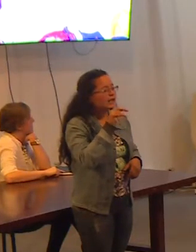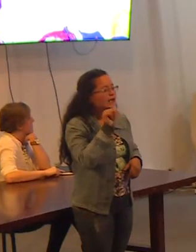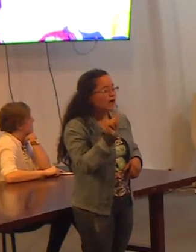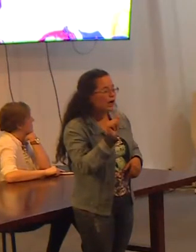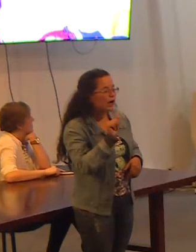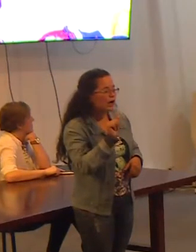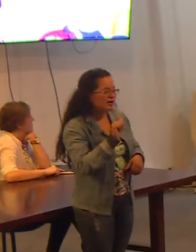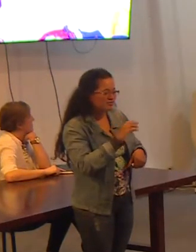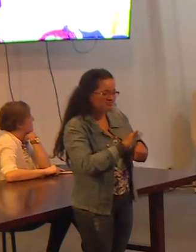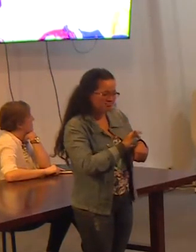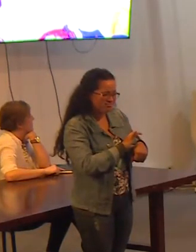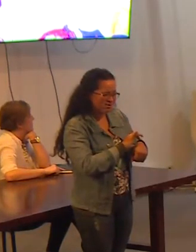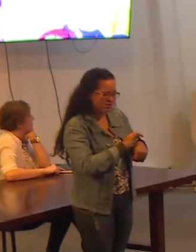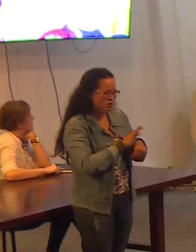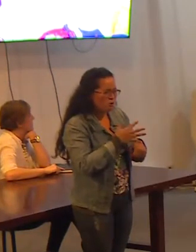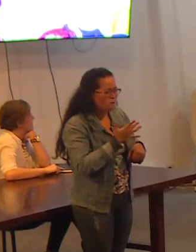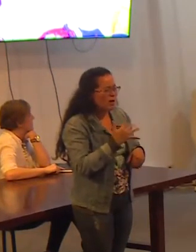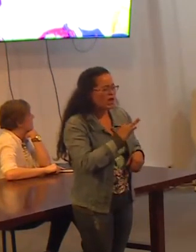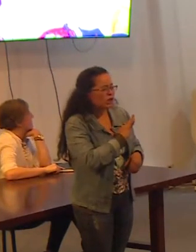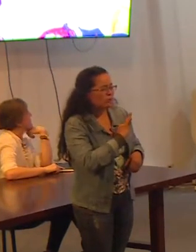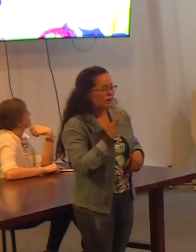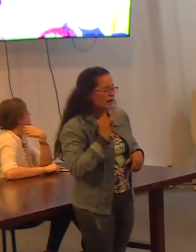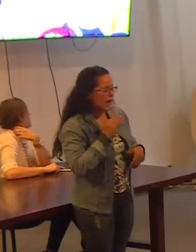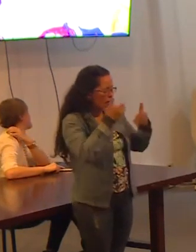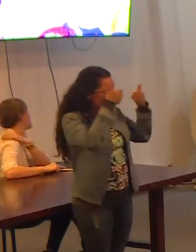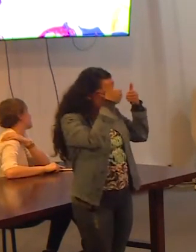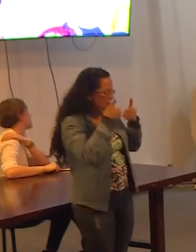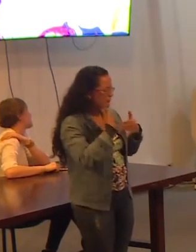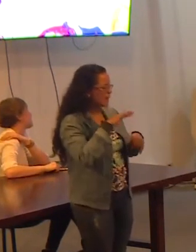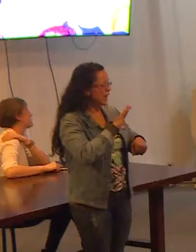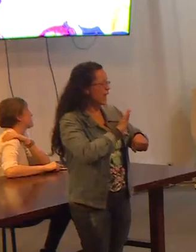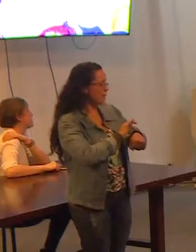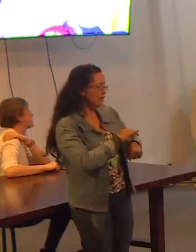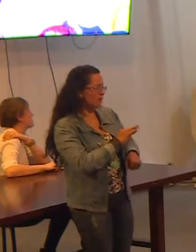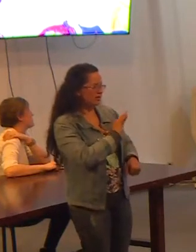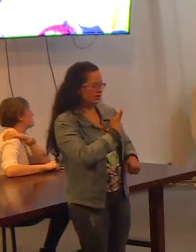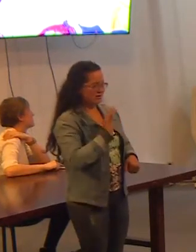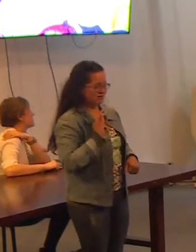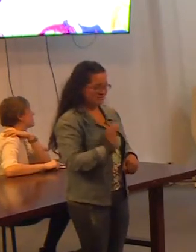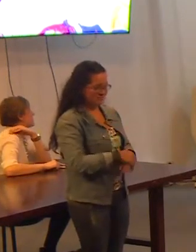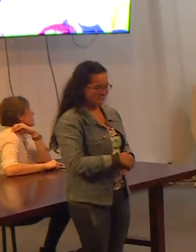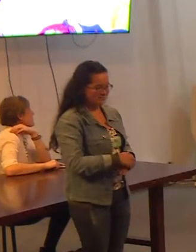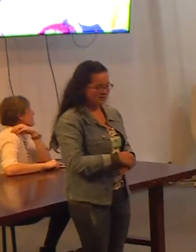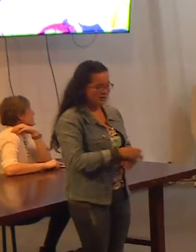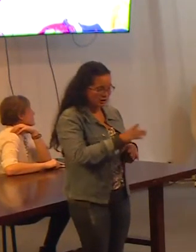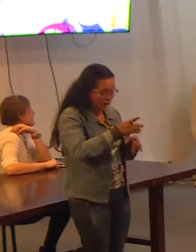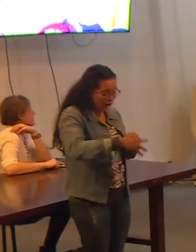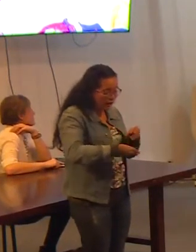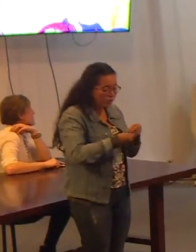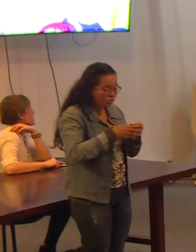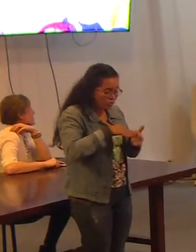desde un modelo muy rehabilitatorio de la discapacidad, y asimismo su postura de arte